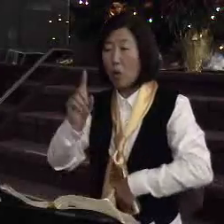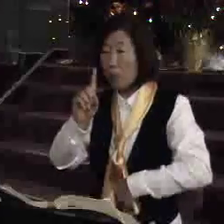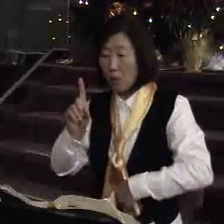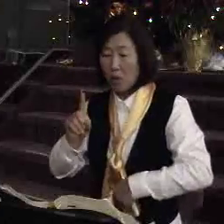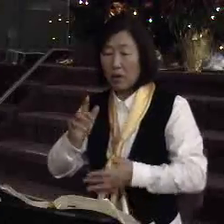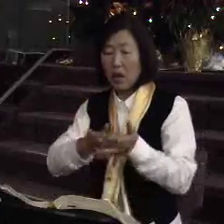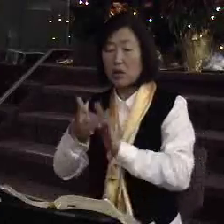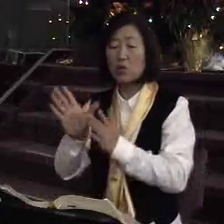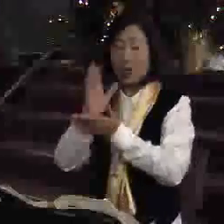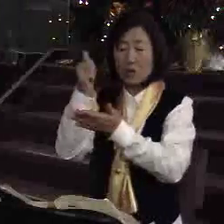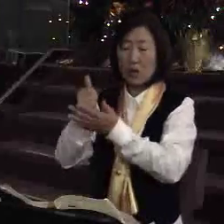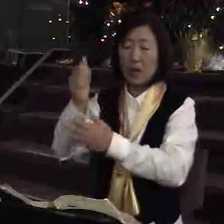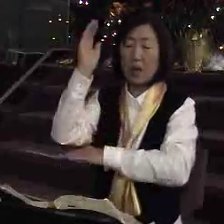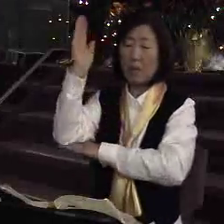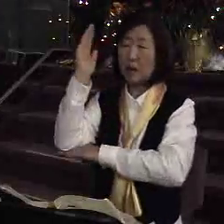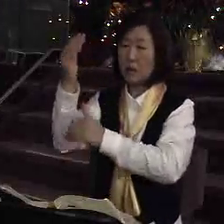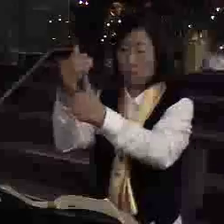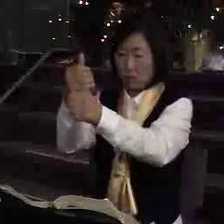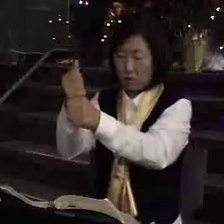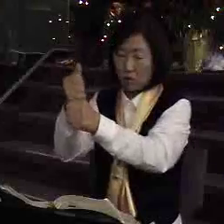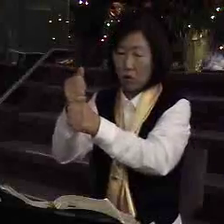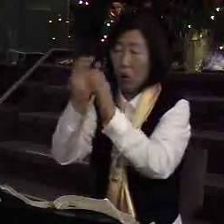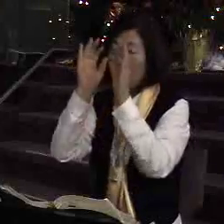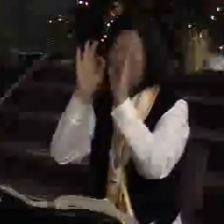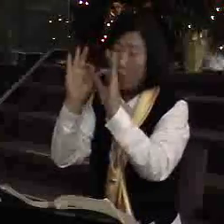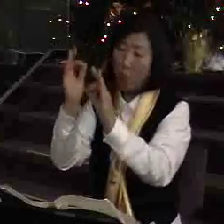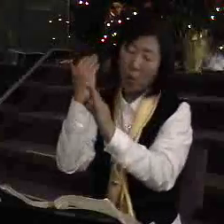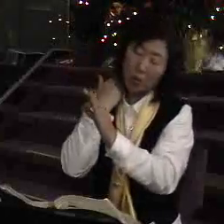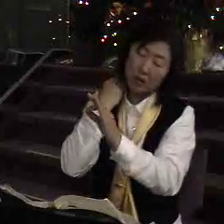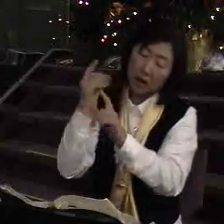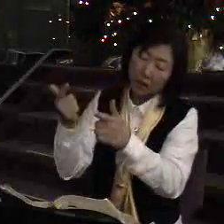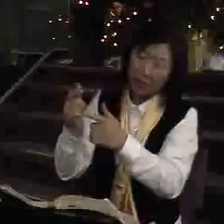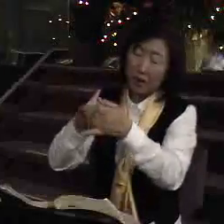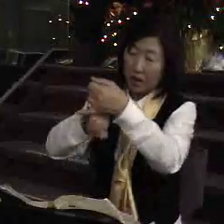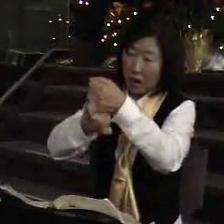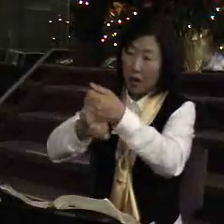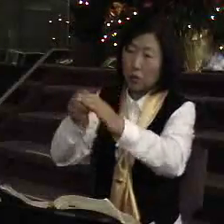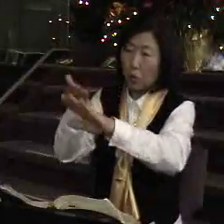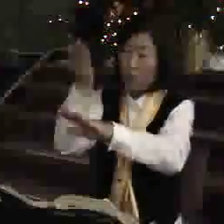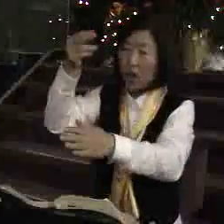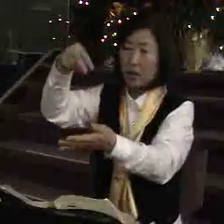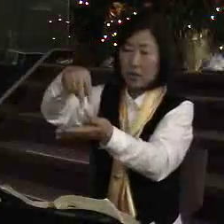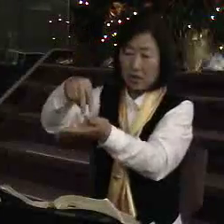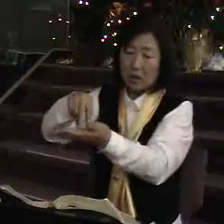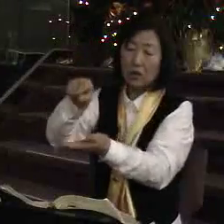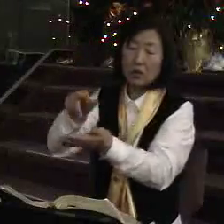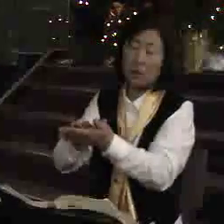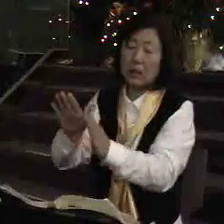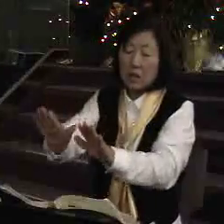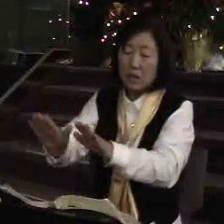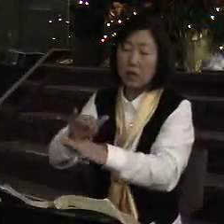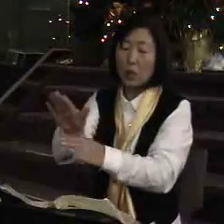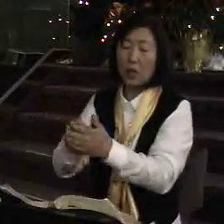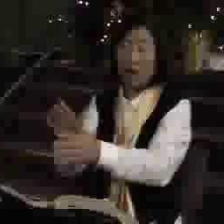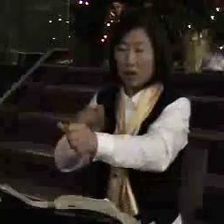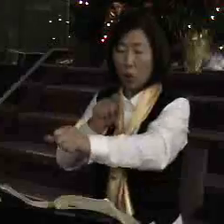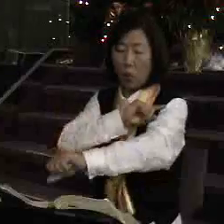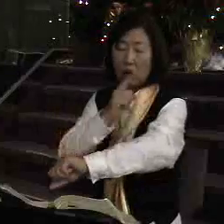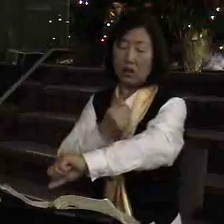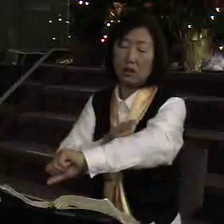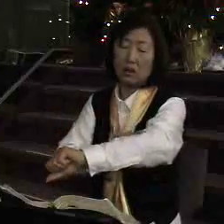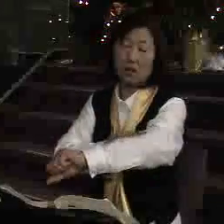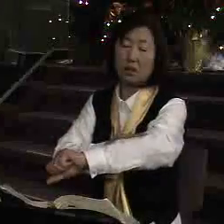예수 그리스도의 말씀을 붙잡고 보이지 않는 말씀의 약속 위에 서는 것이 이제 우리의